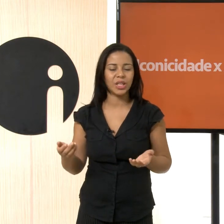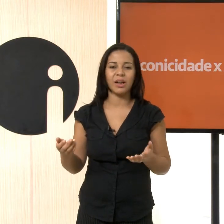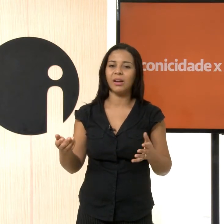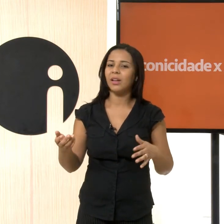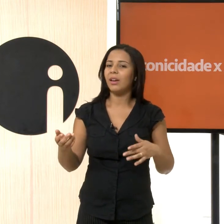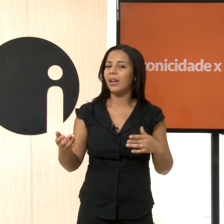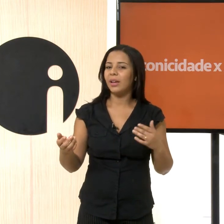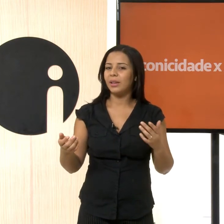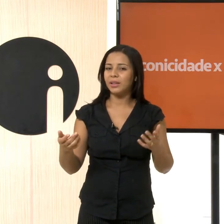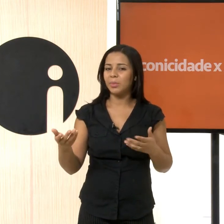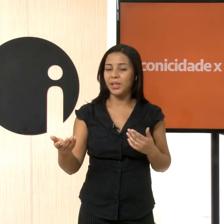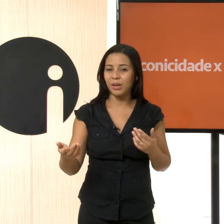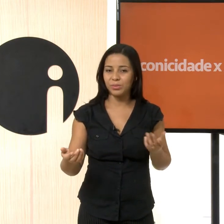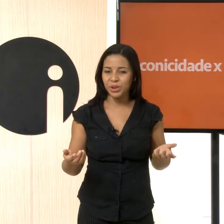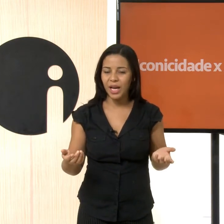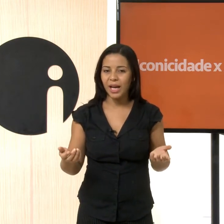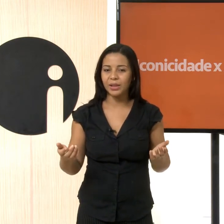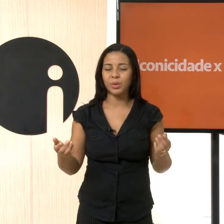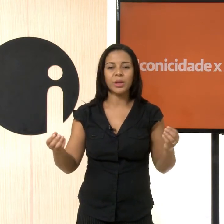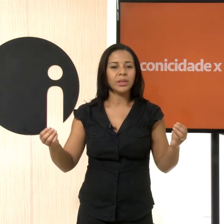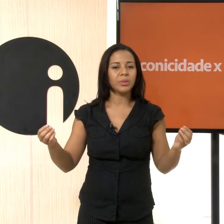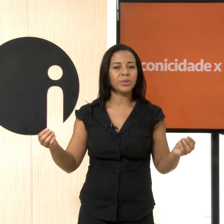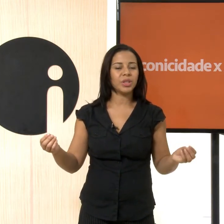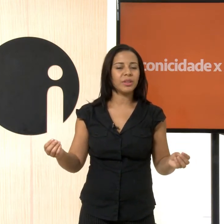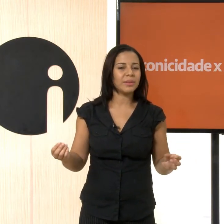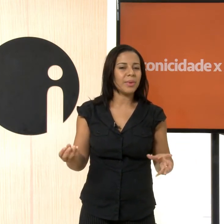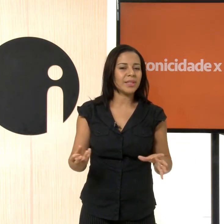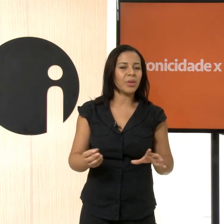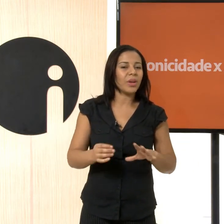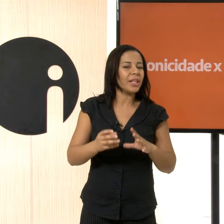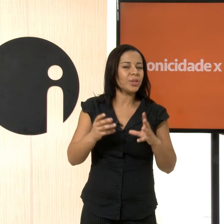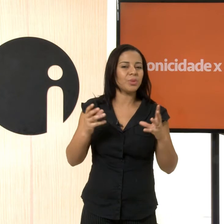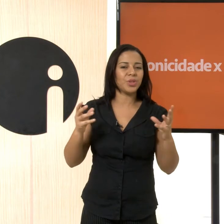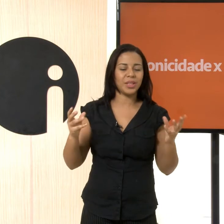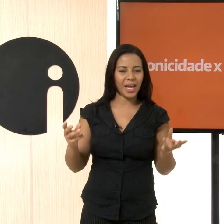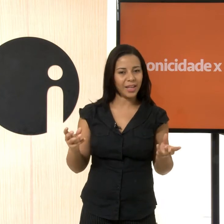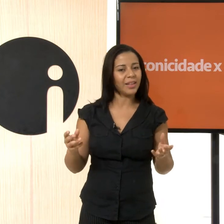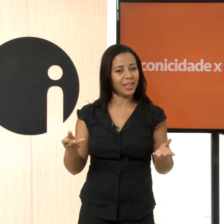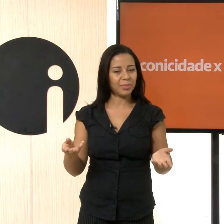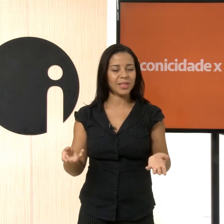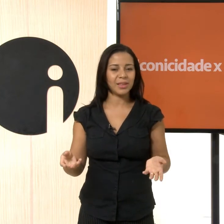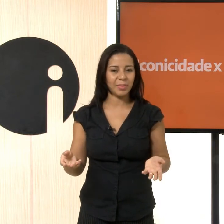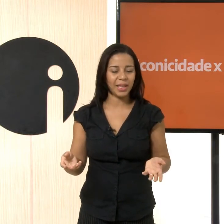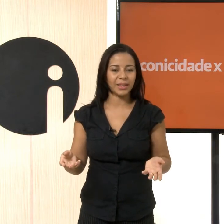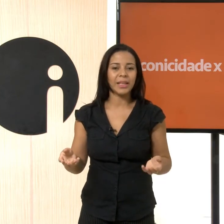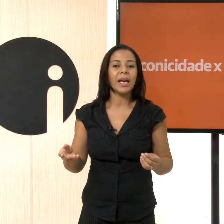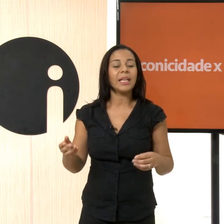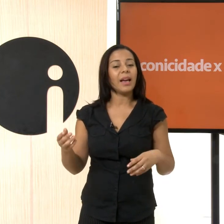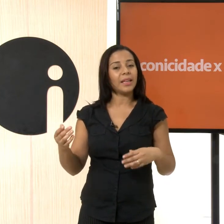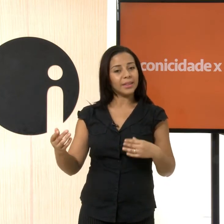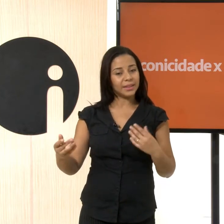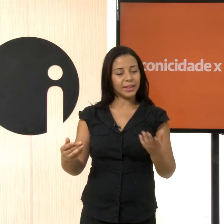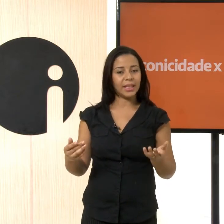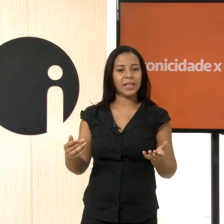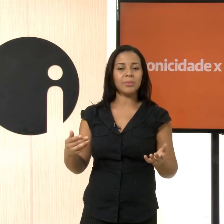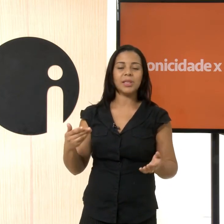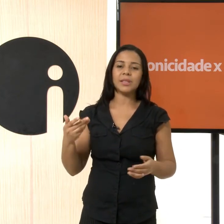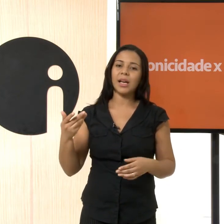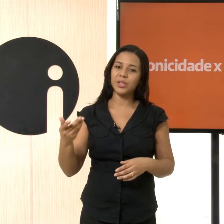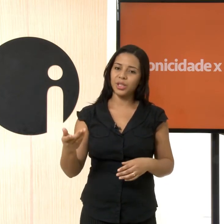política, interpretar um teatro. Então podia passar qualquer tipo de ideia na Libras também. E aí sim a Libras adquiriu